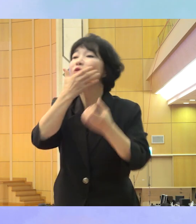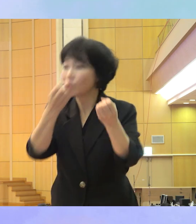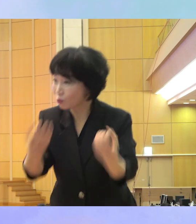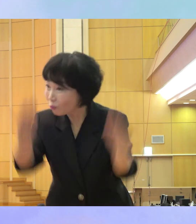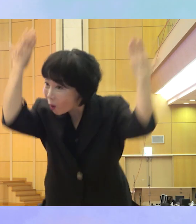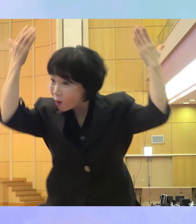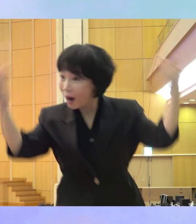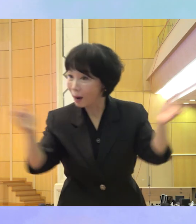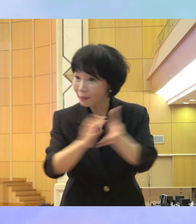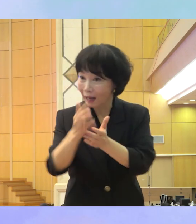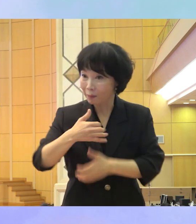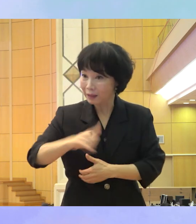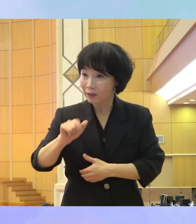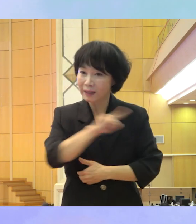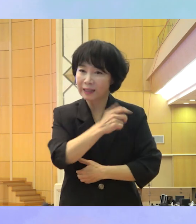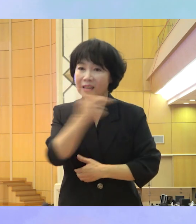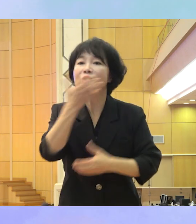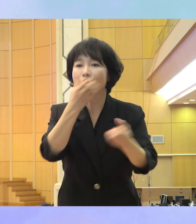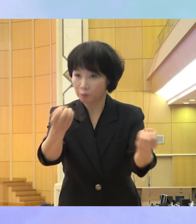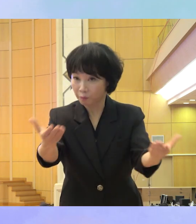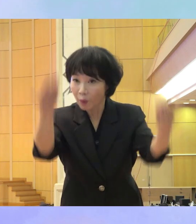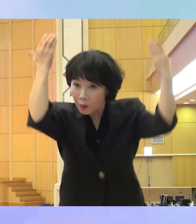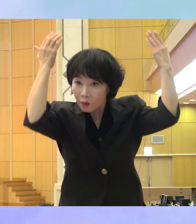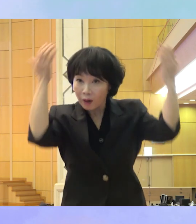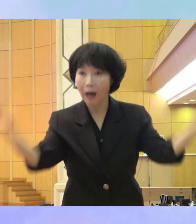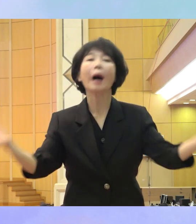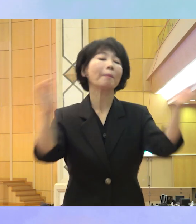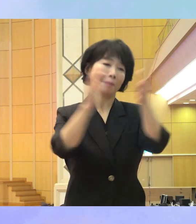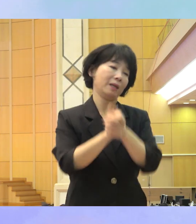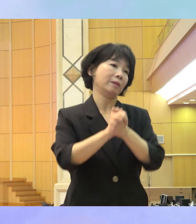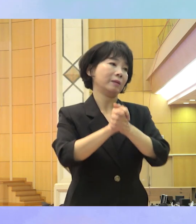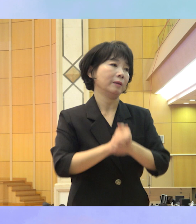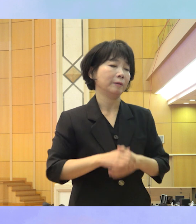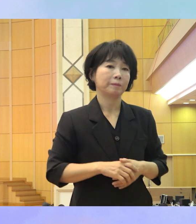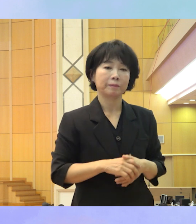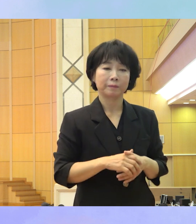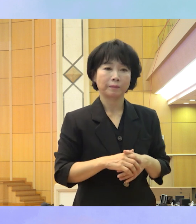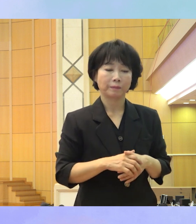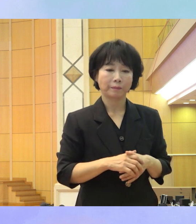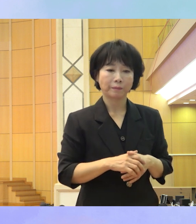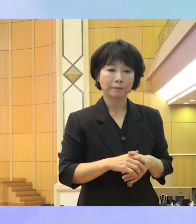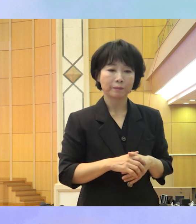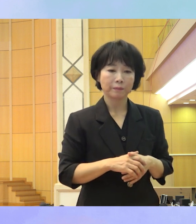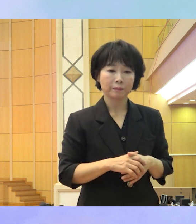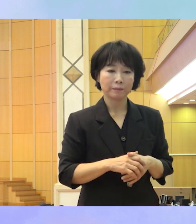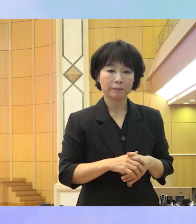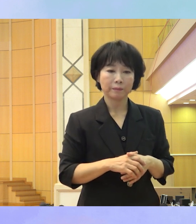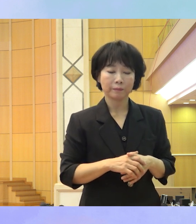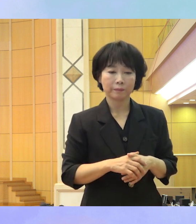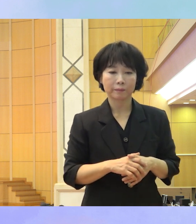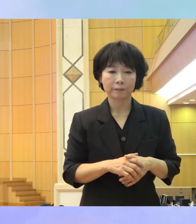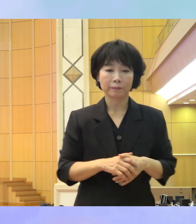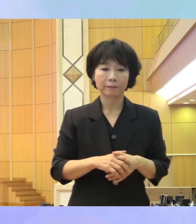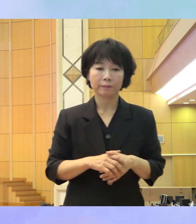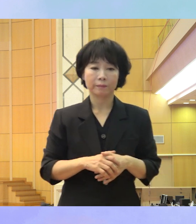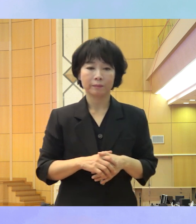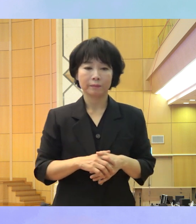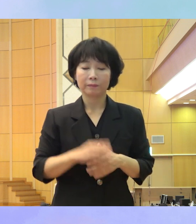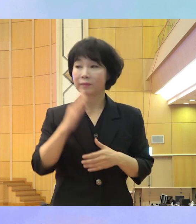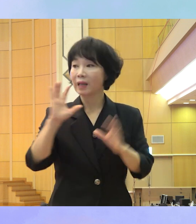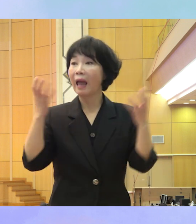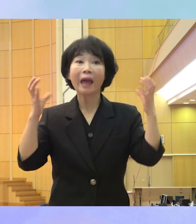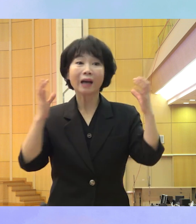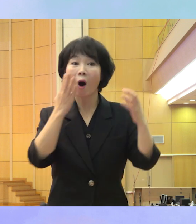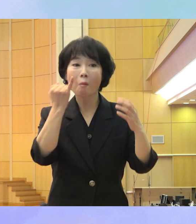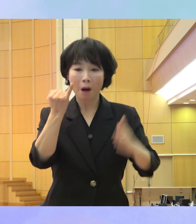되는 것이고 인생을 마치면 천국 들어가는 거예요. 방금 전에도 말했지만 배 안에서 10달